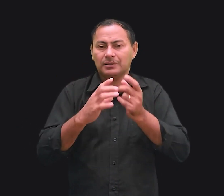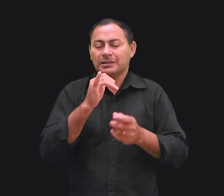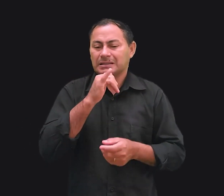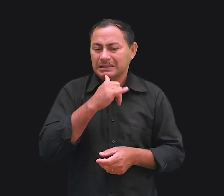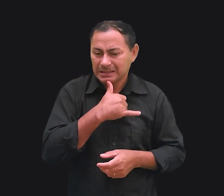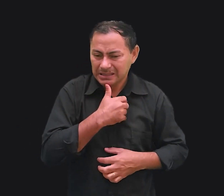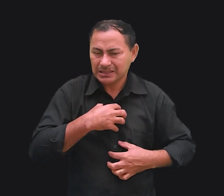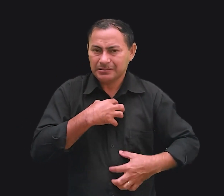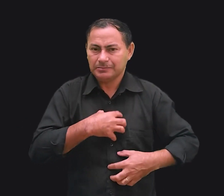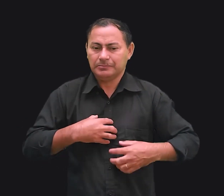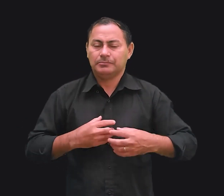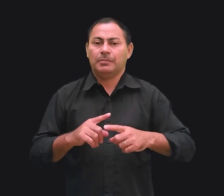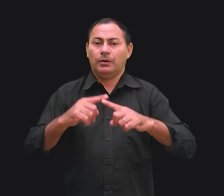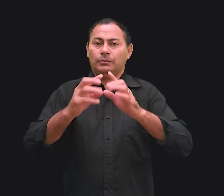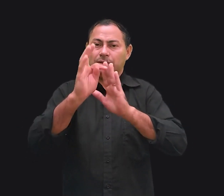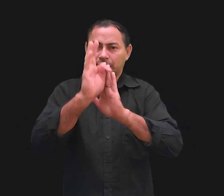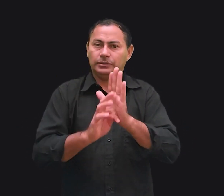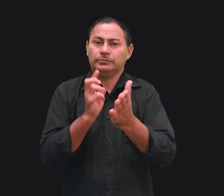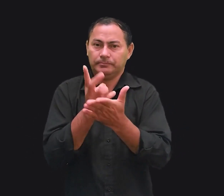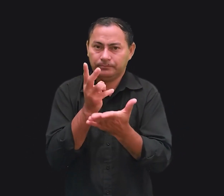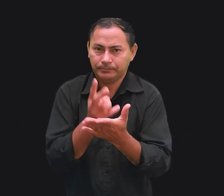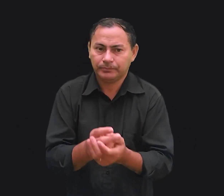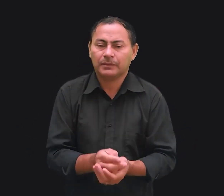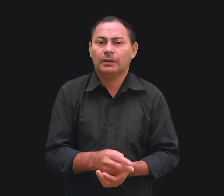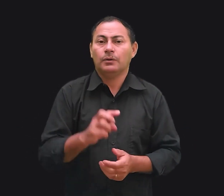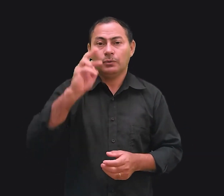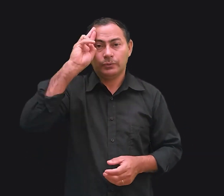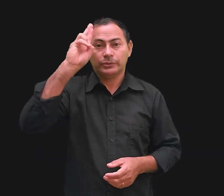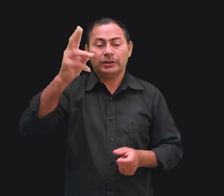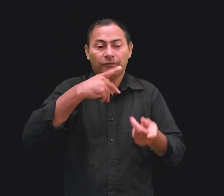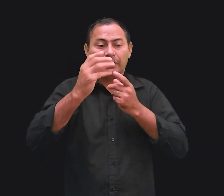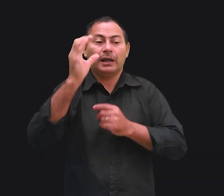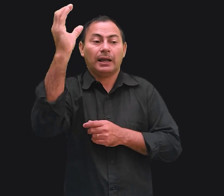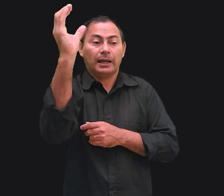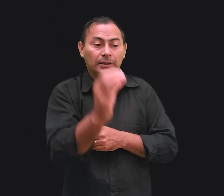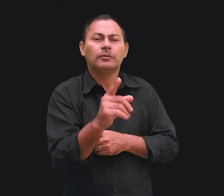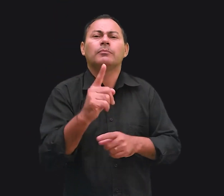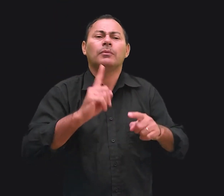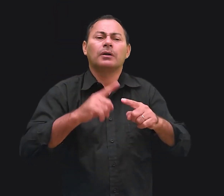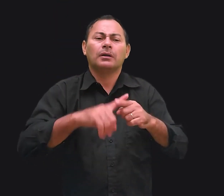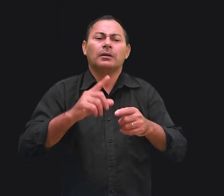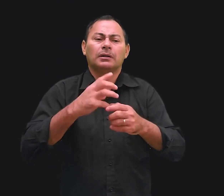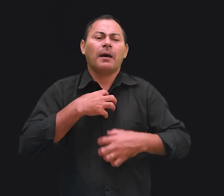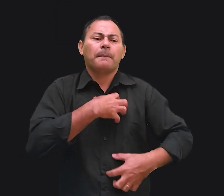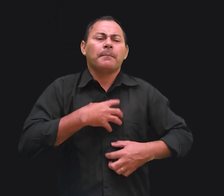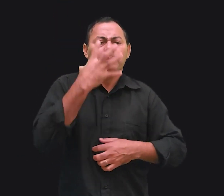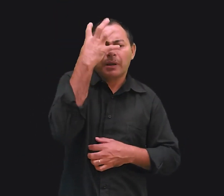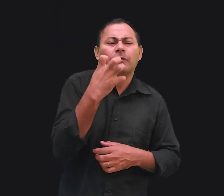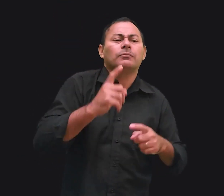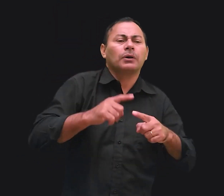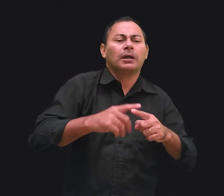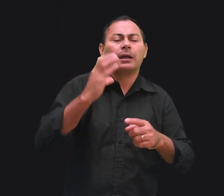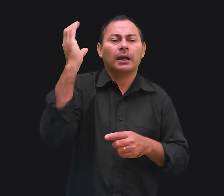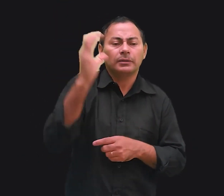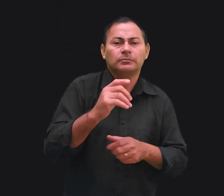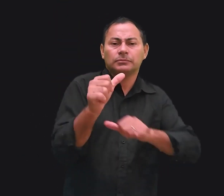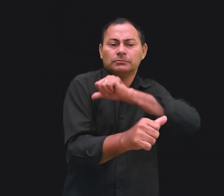ele ficou deprimido, mas o texto continua. O Senhor disse a Caim, por que você está furioso, hein? Por que